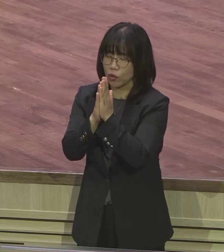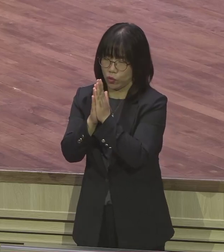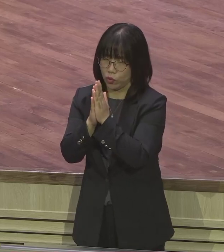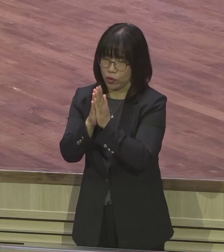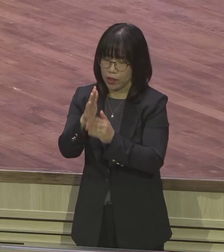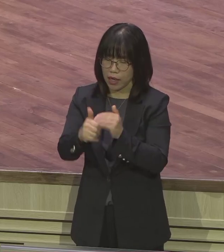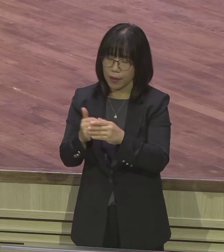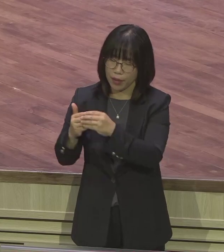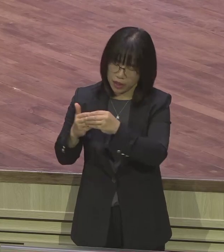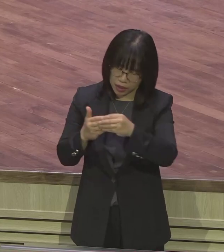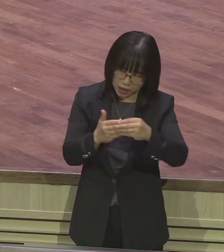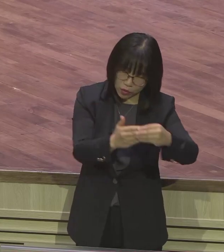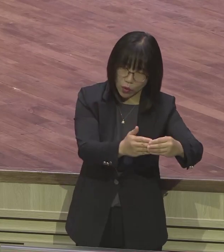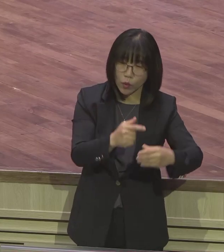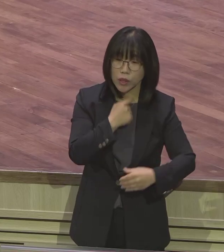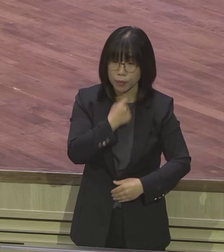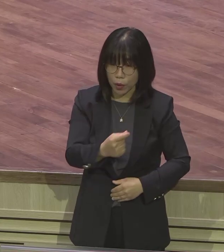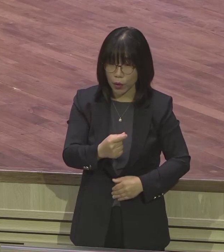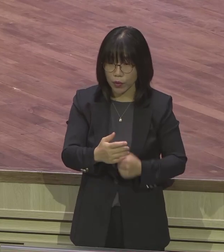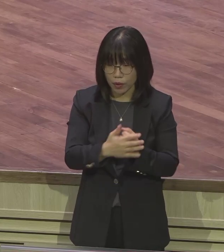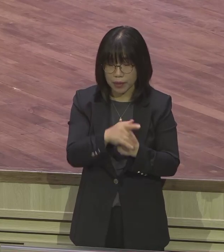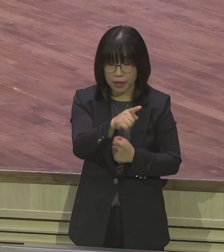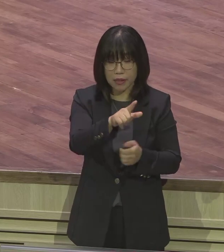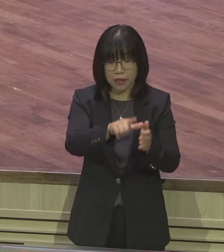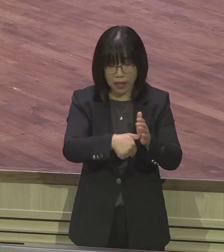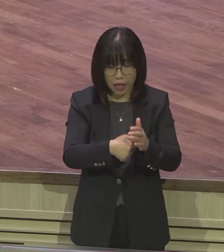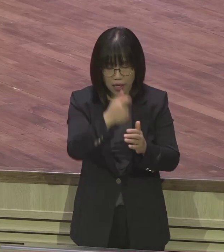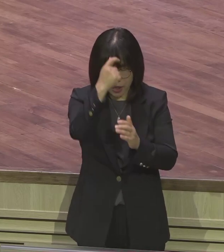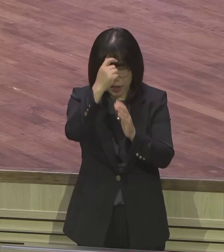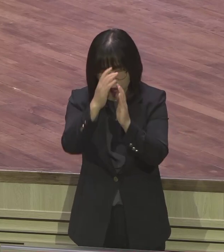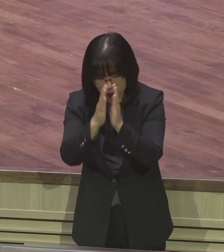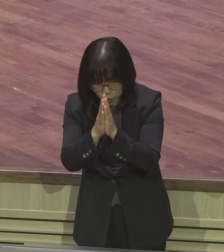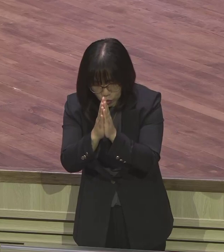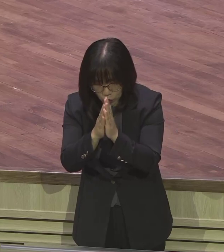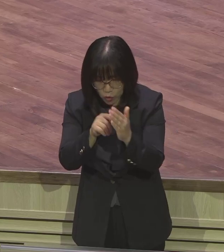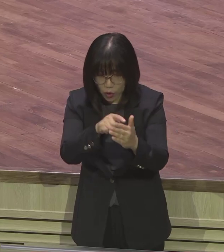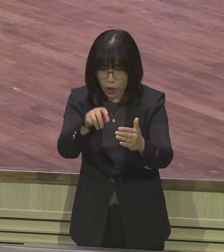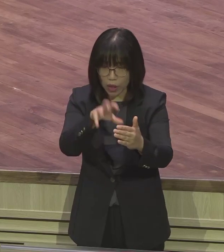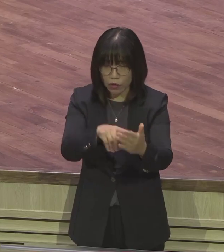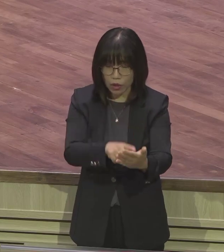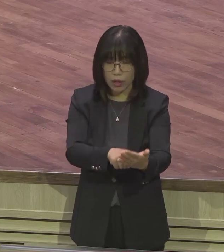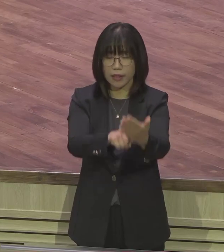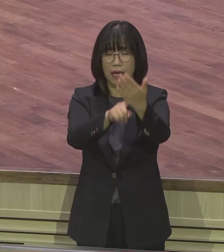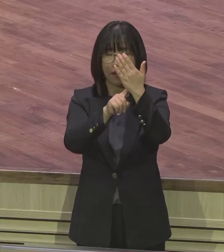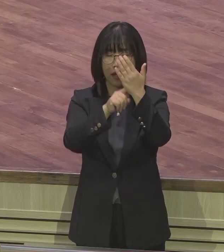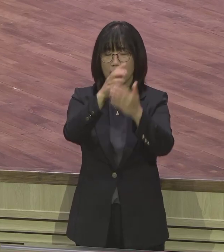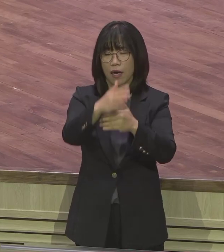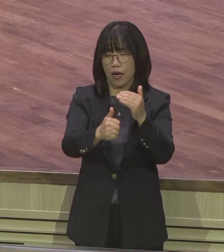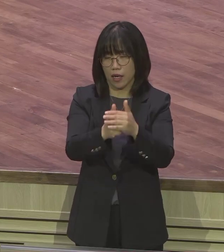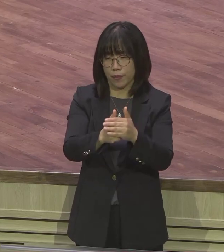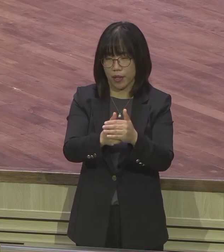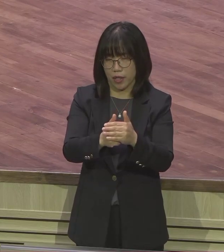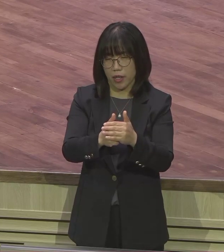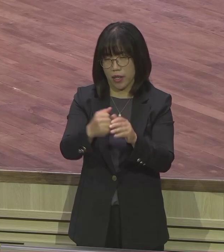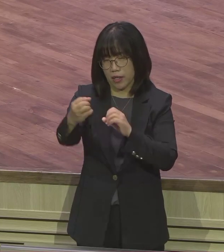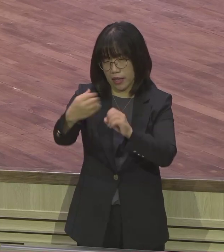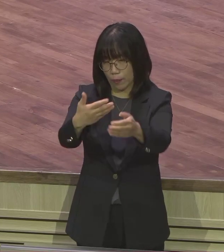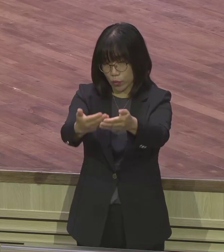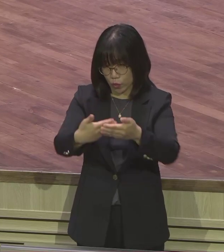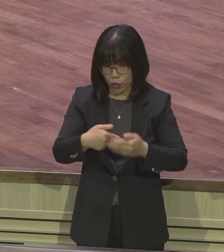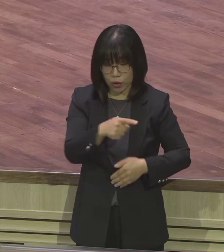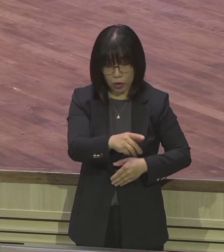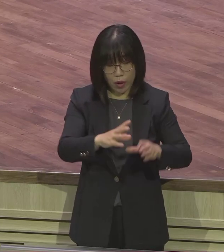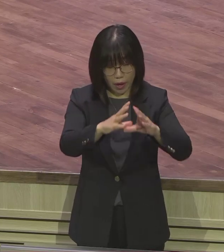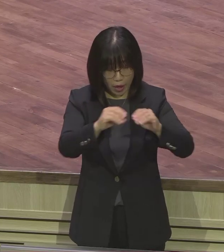것입니다. 그리고 이상 중에 나타나신 하나님은 정확한 답을 주셨어요. 하나님은 야곱에게 애굽으로 내려가는